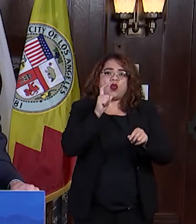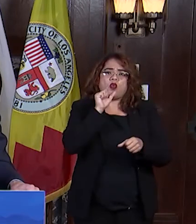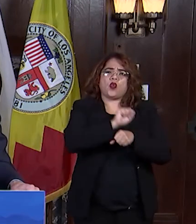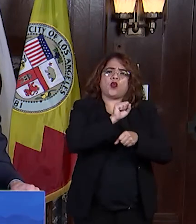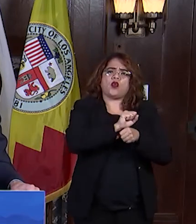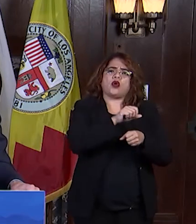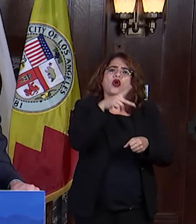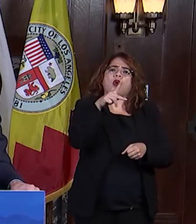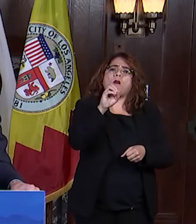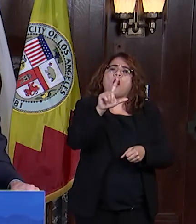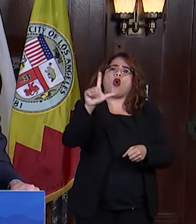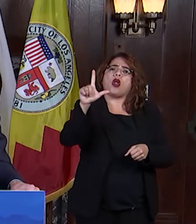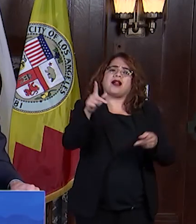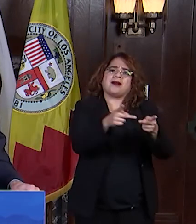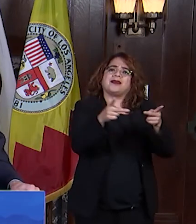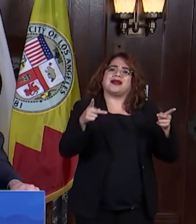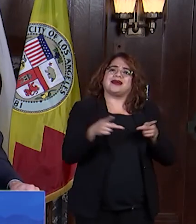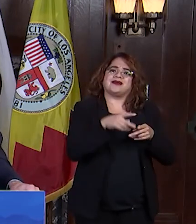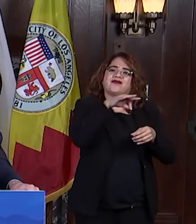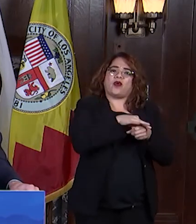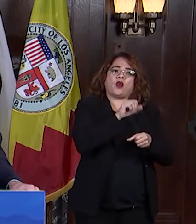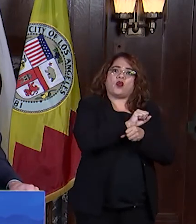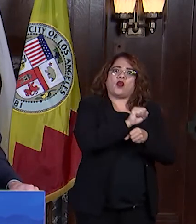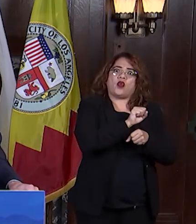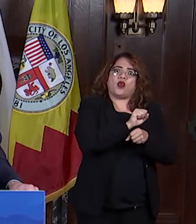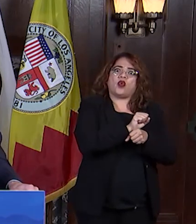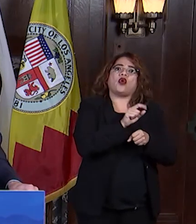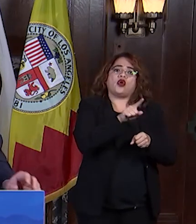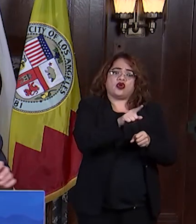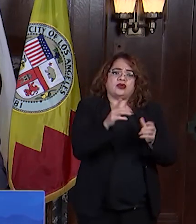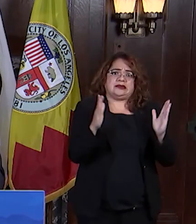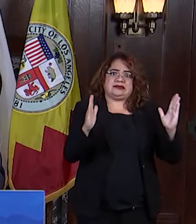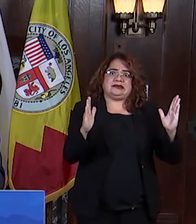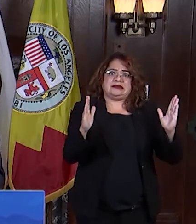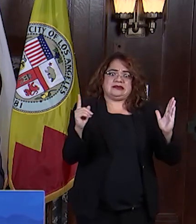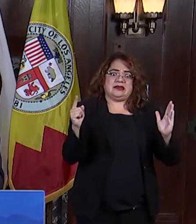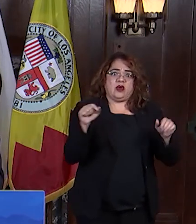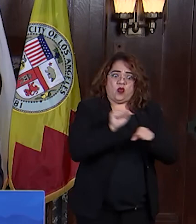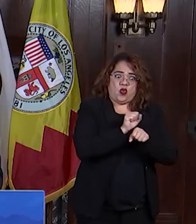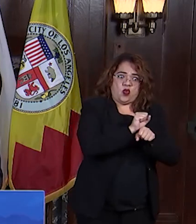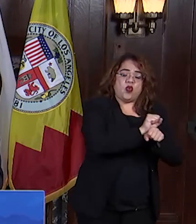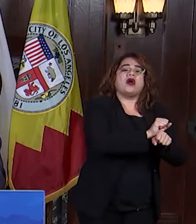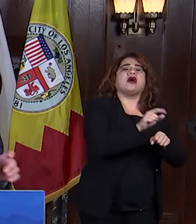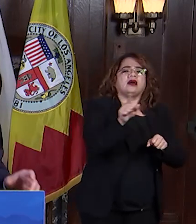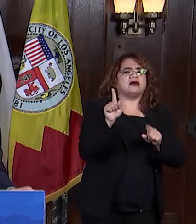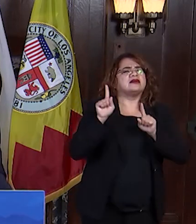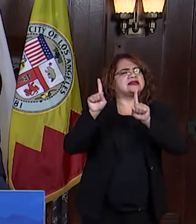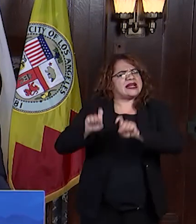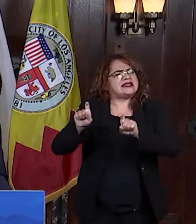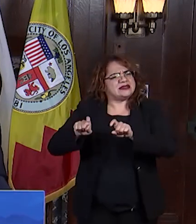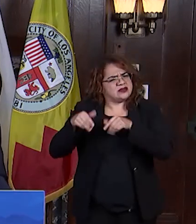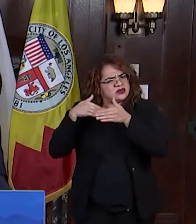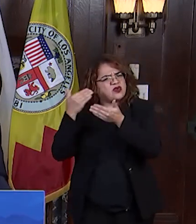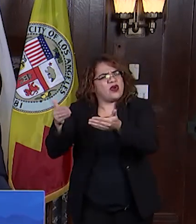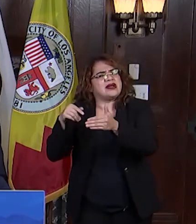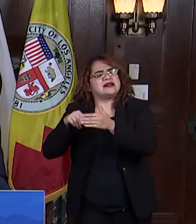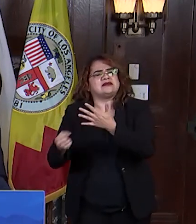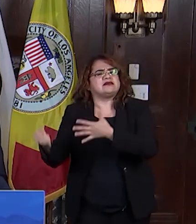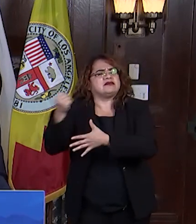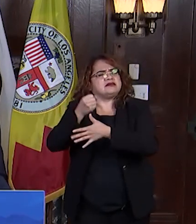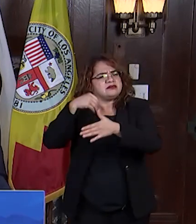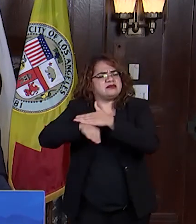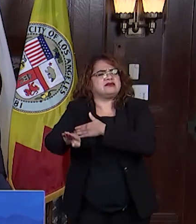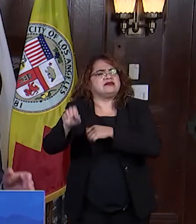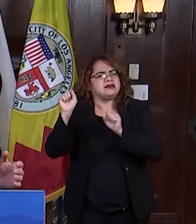de votación hasta el día de las elecciones. Y seguimos desplegando equipos móviles de pruebas.